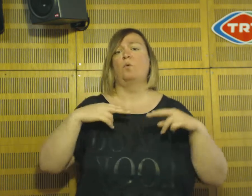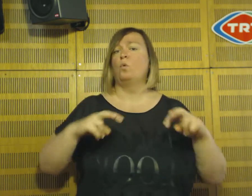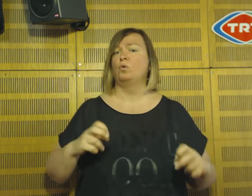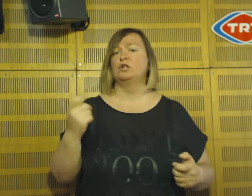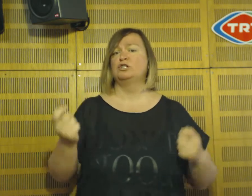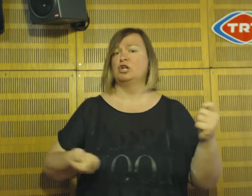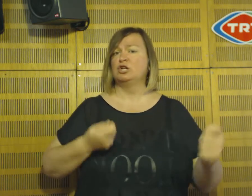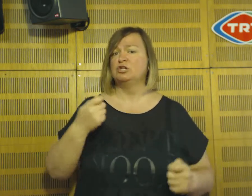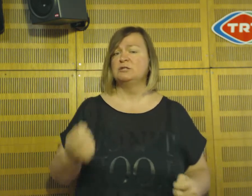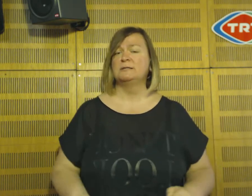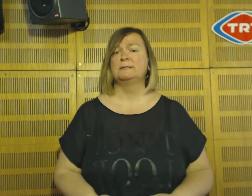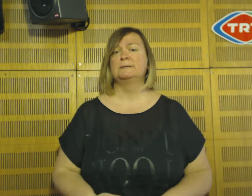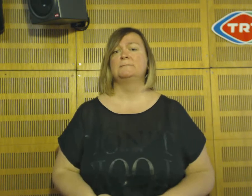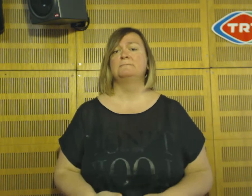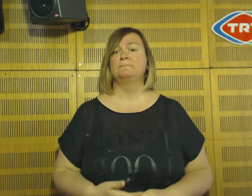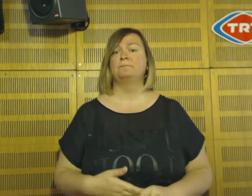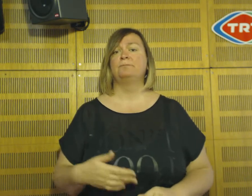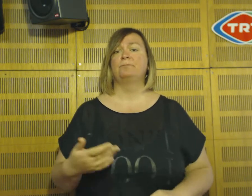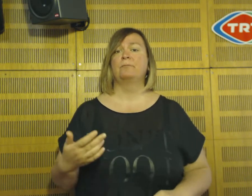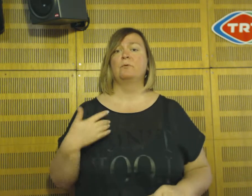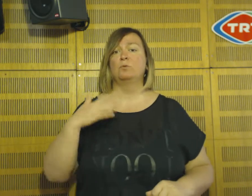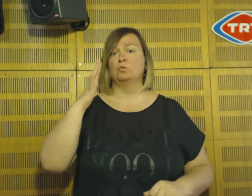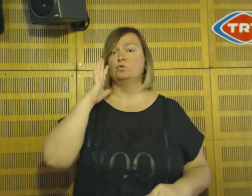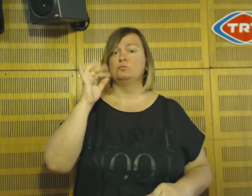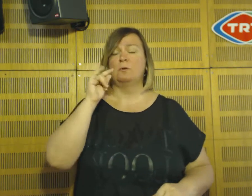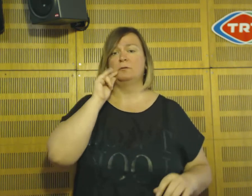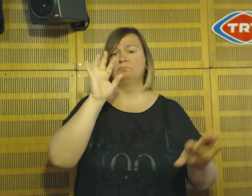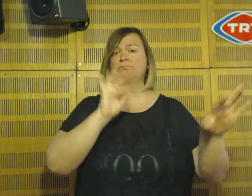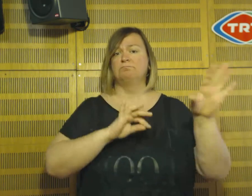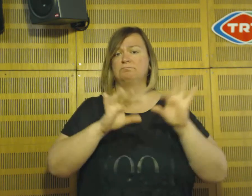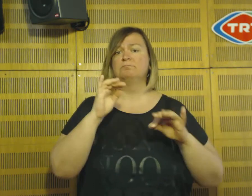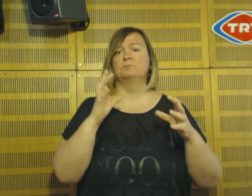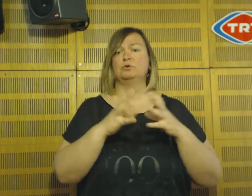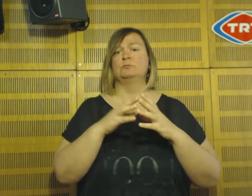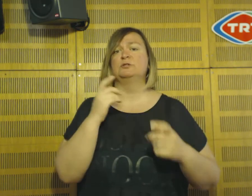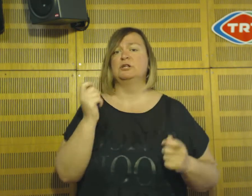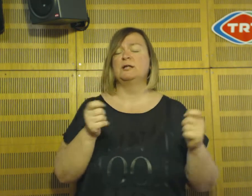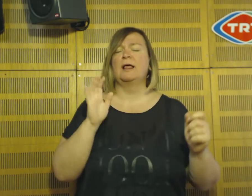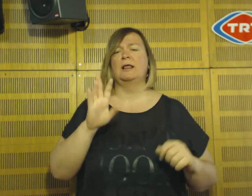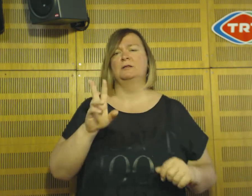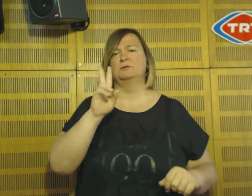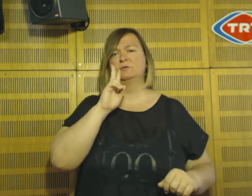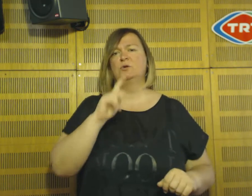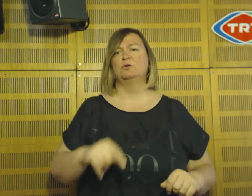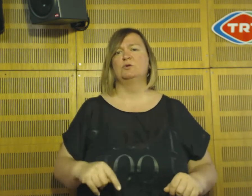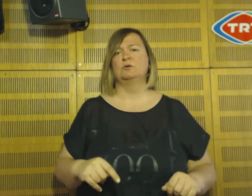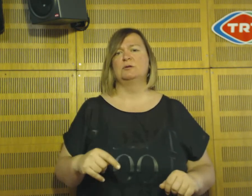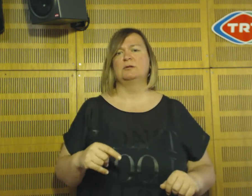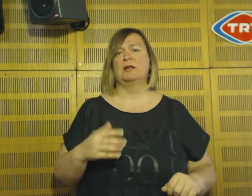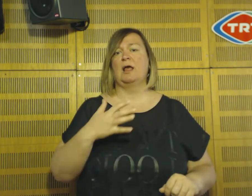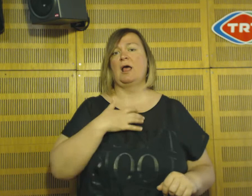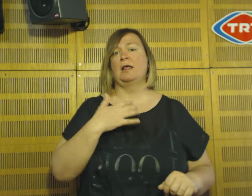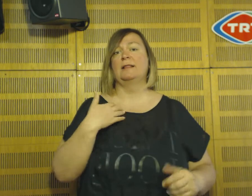çalıştık. Sonra akademisyen ekiple çalıştık. Ve en sonunda ana destekçimiz,